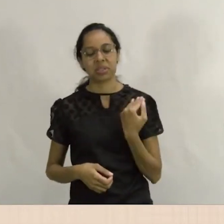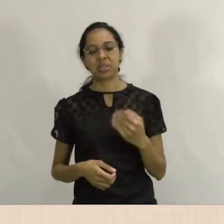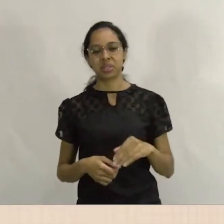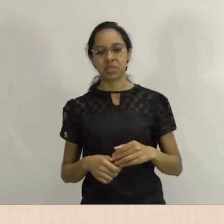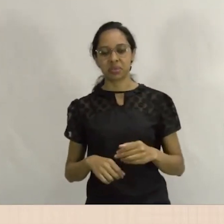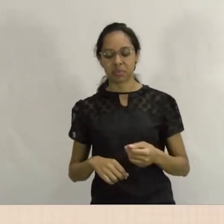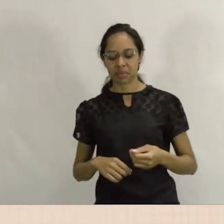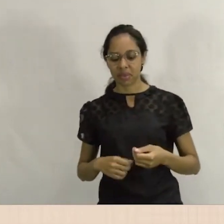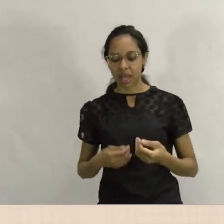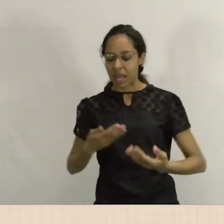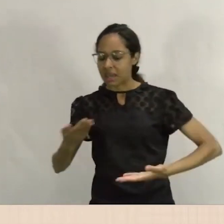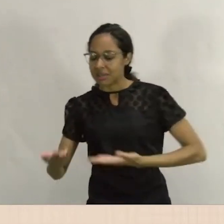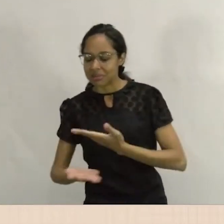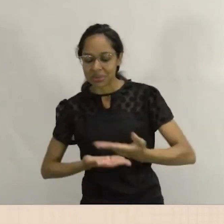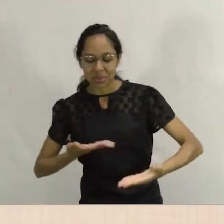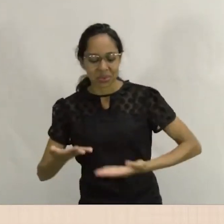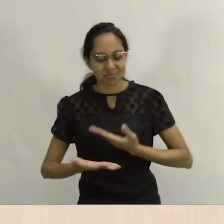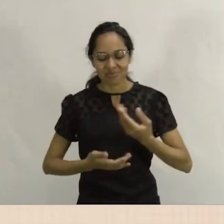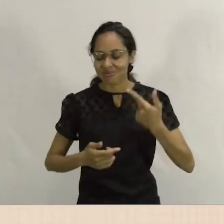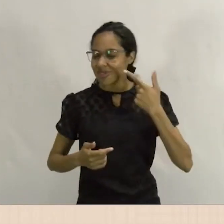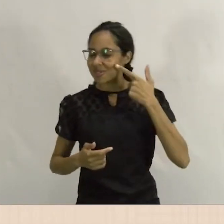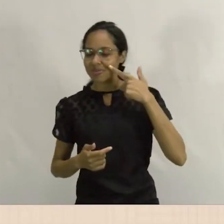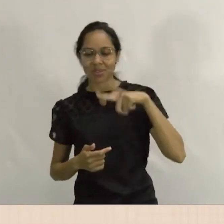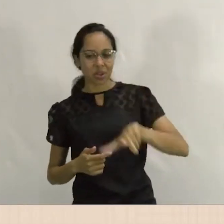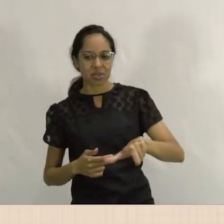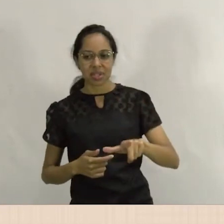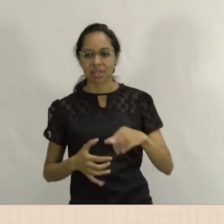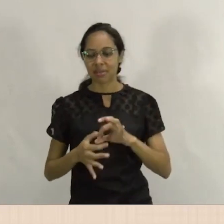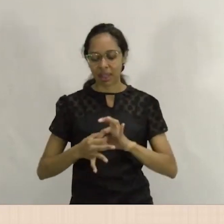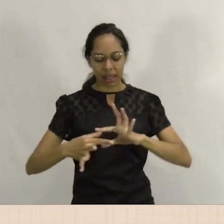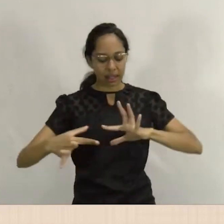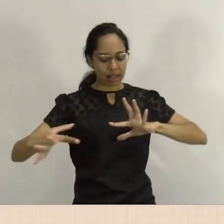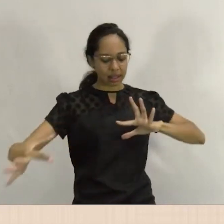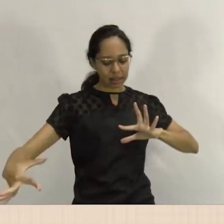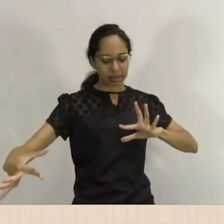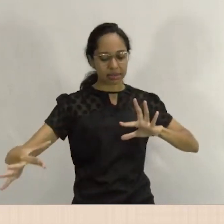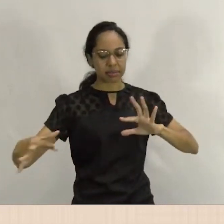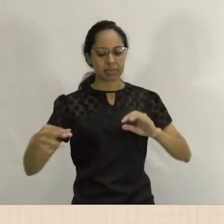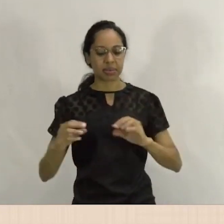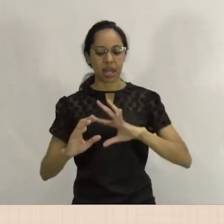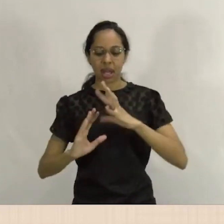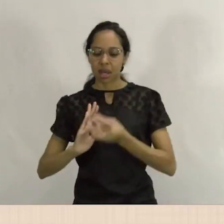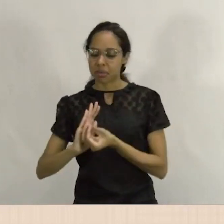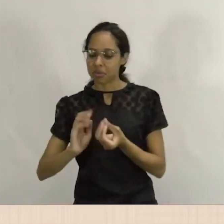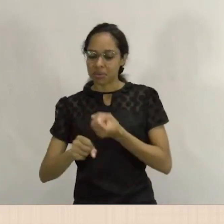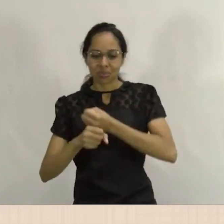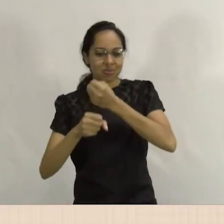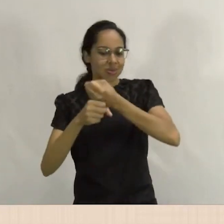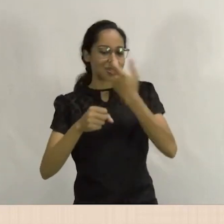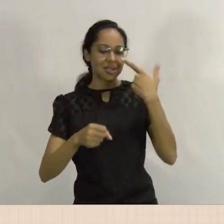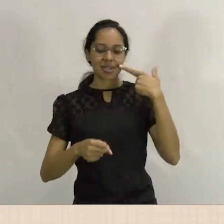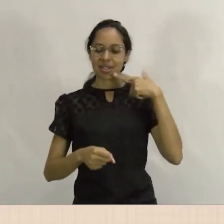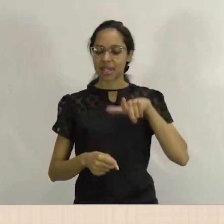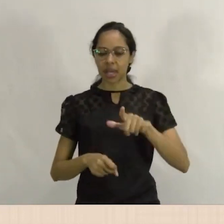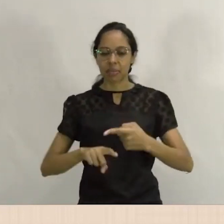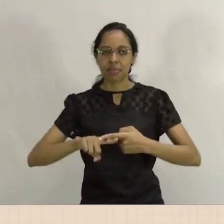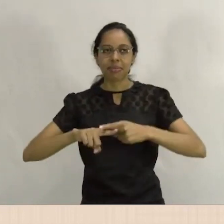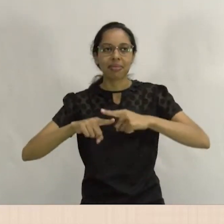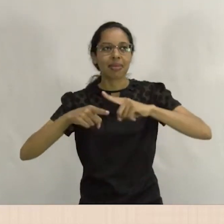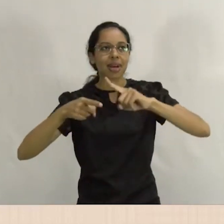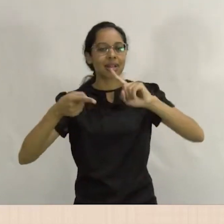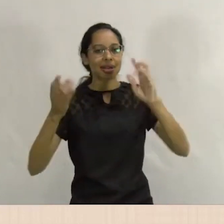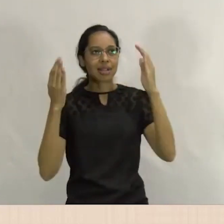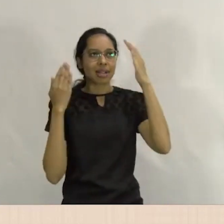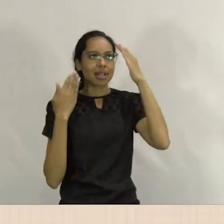nos relacionar uns com os outros, de sermos edificados uns com os outros. Irmãos, mas graças a